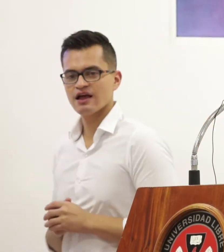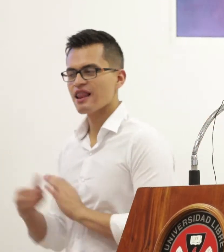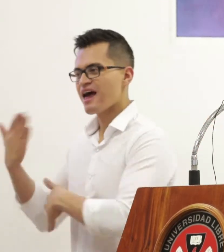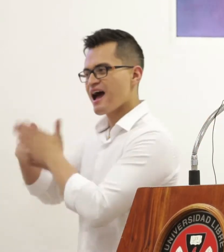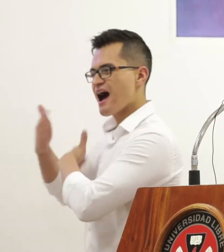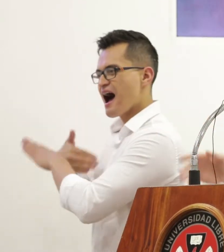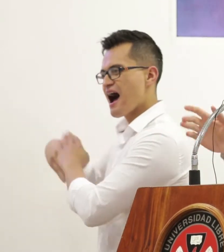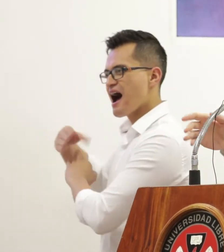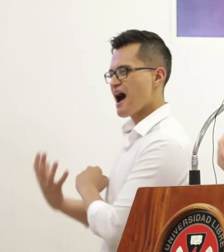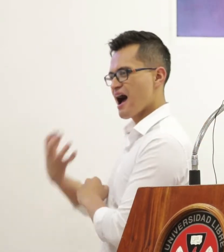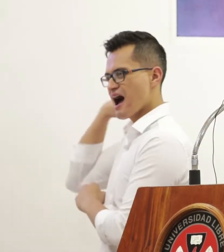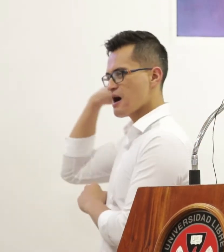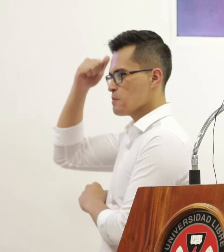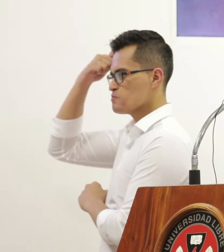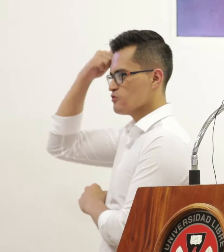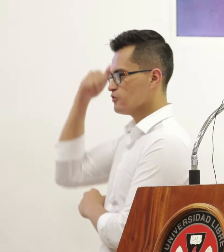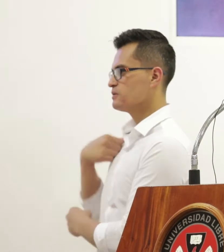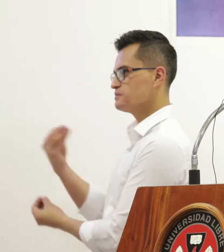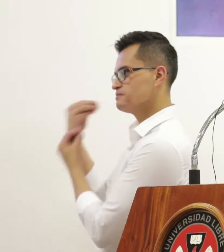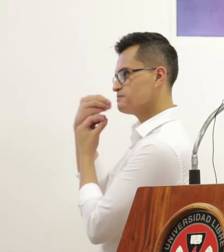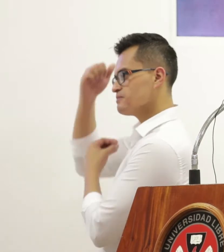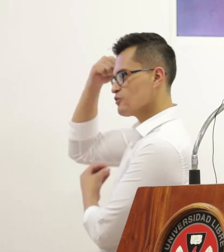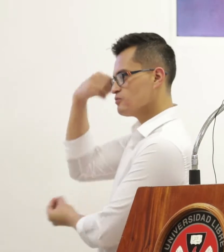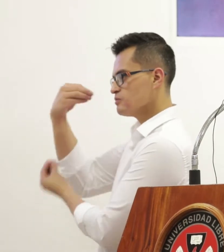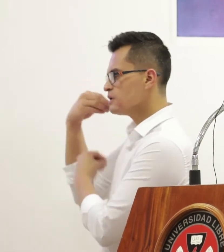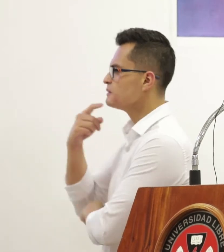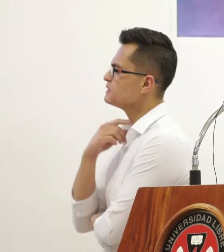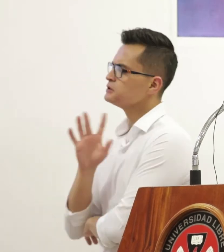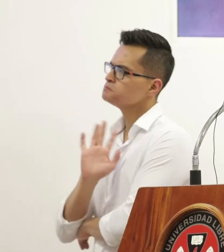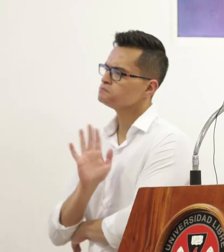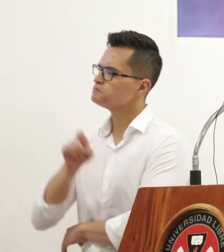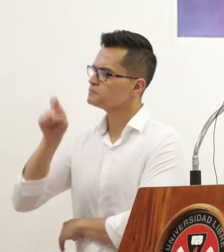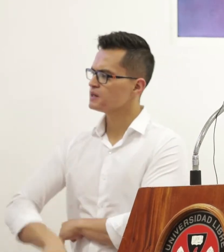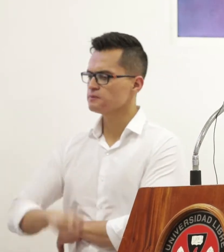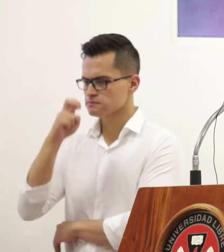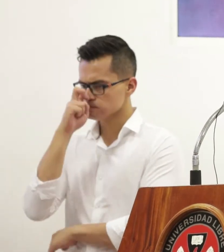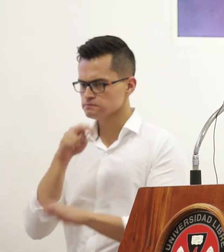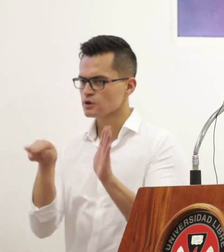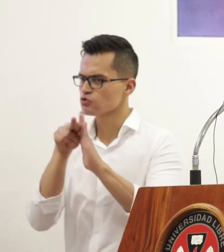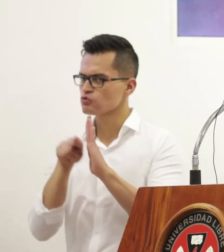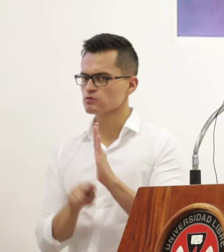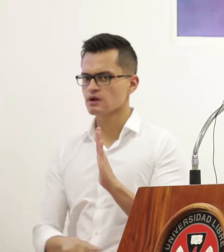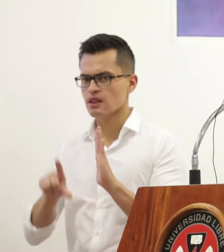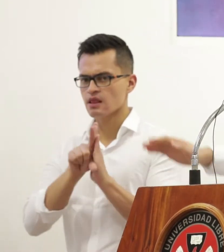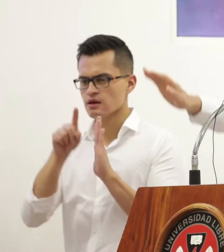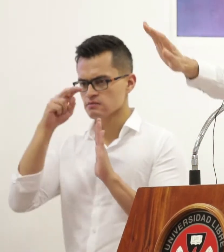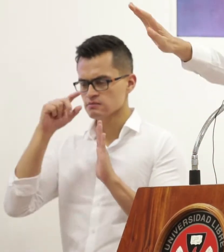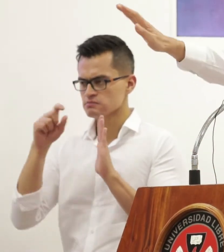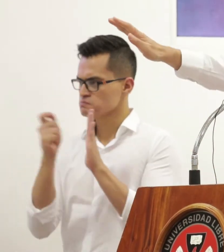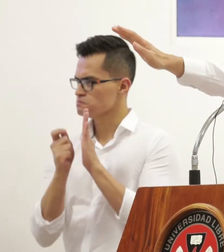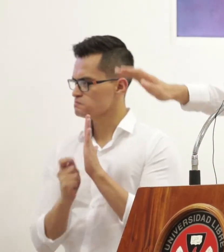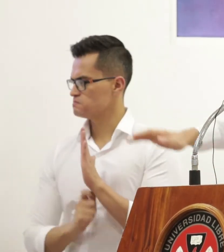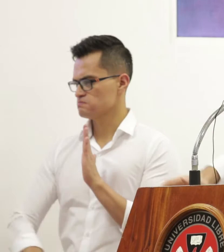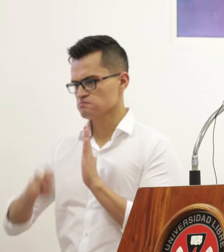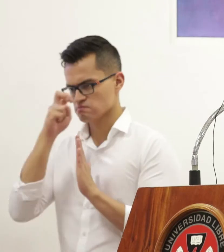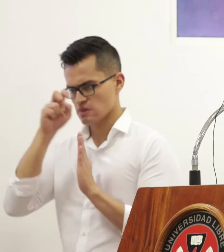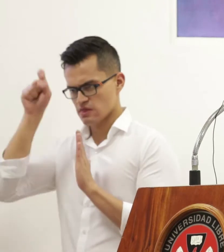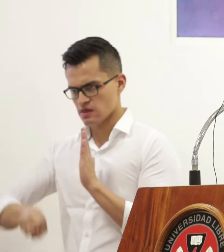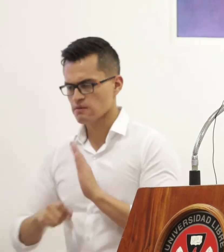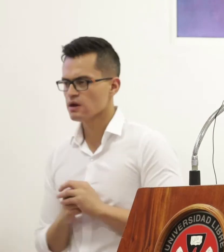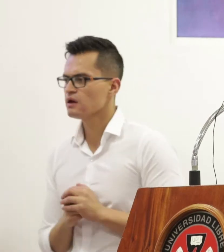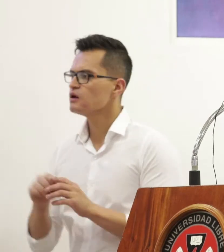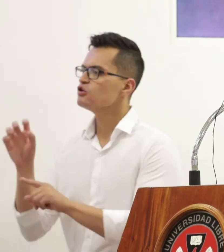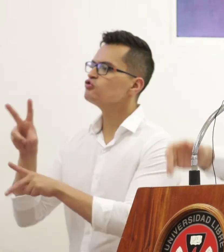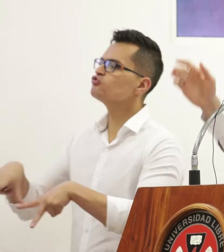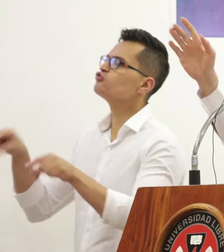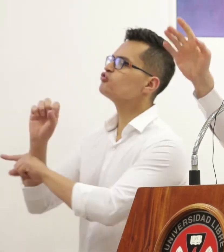profesores en la época, no, usted cíñase a lo que dice la norma, lea la jurisprudencia, olvídese de lo que está pasando en la